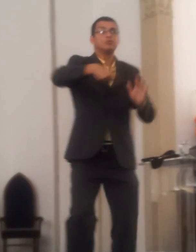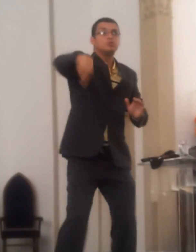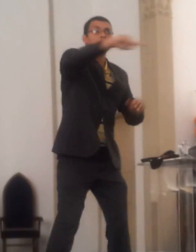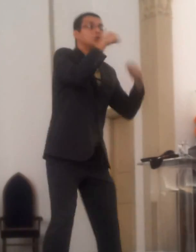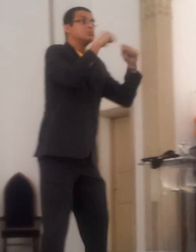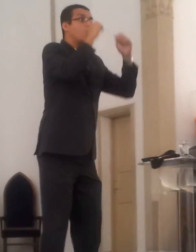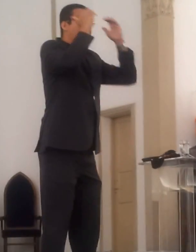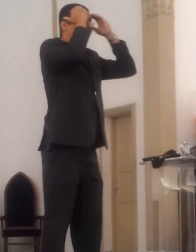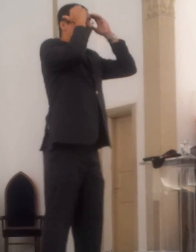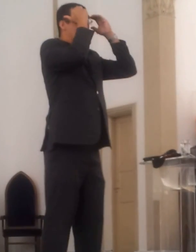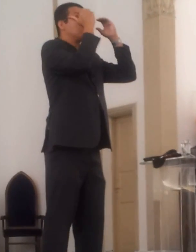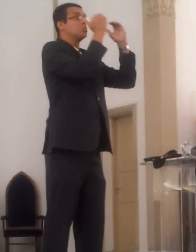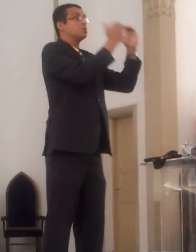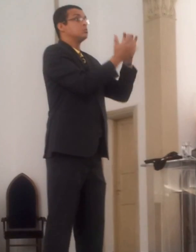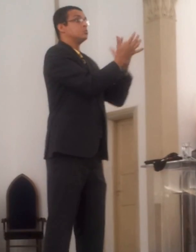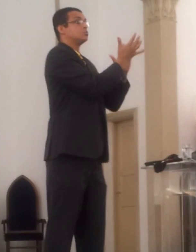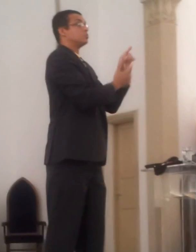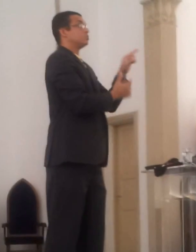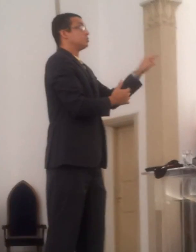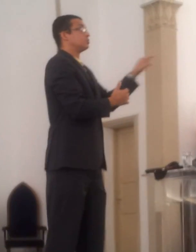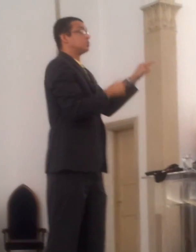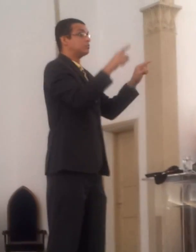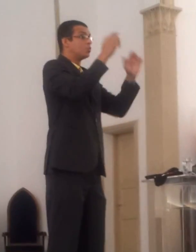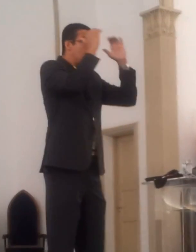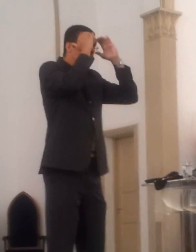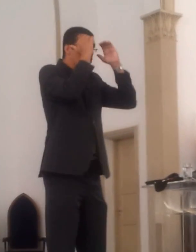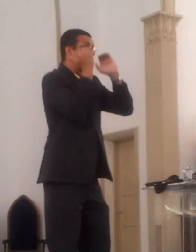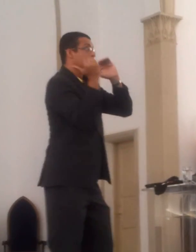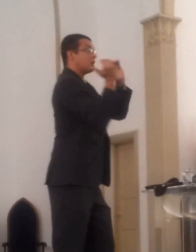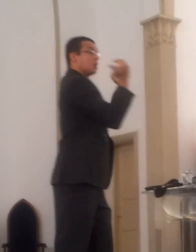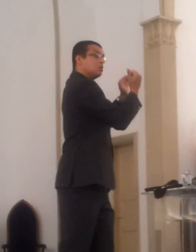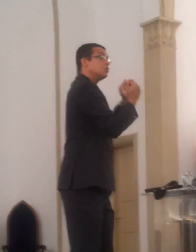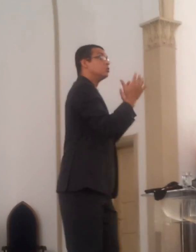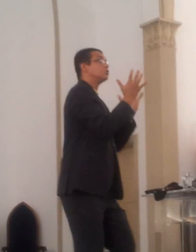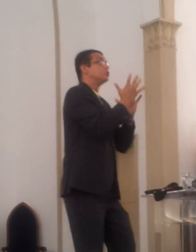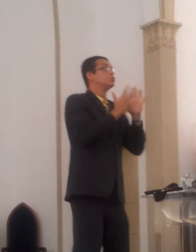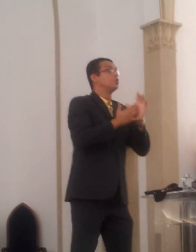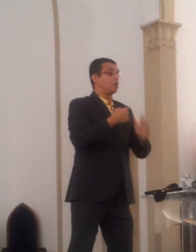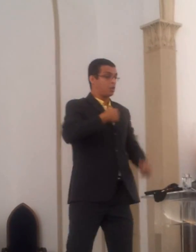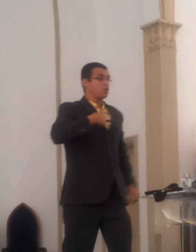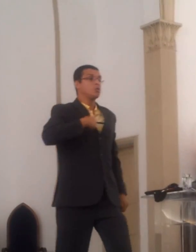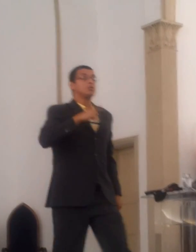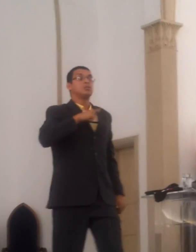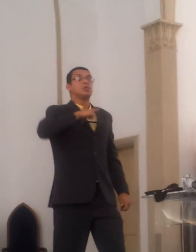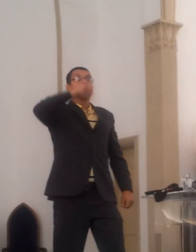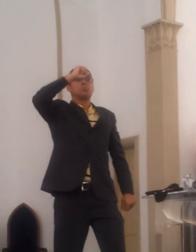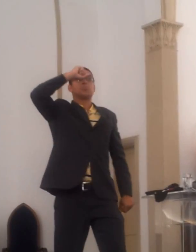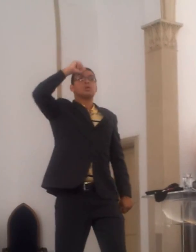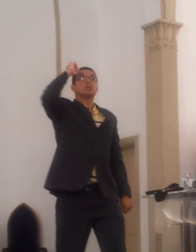mestre. E todas as pessoas precisam obedecer o mestre, honrar esse mestre, obedecer a esse mestre.